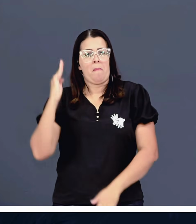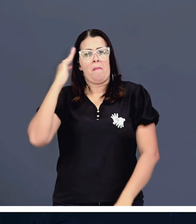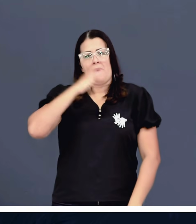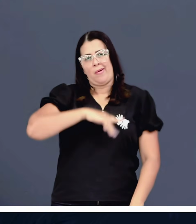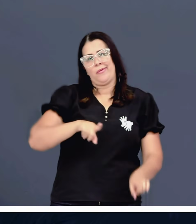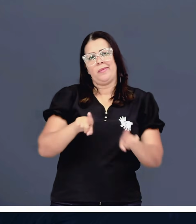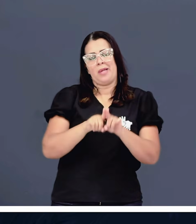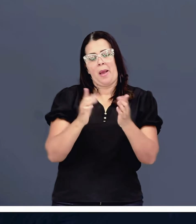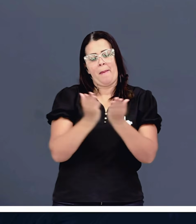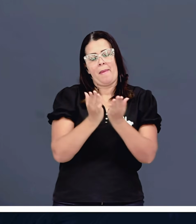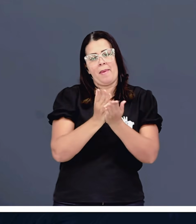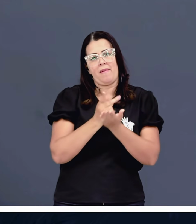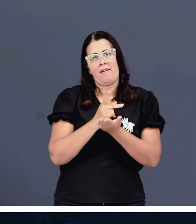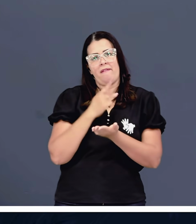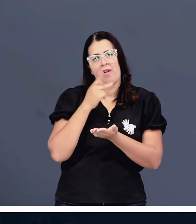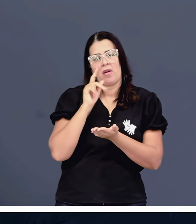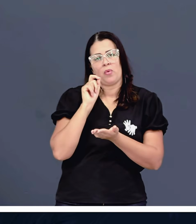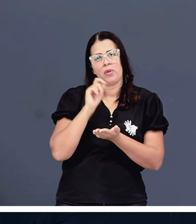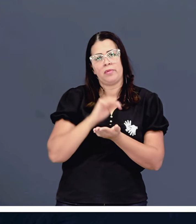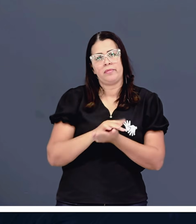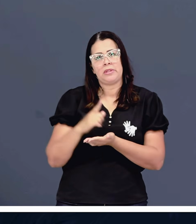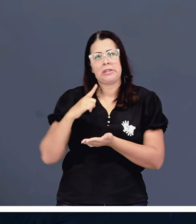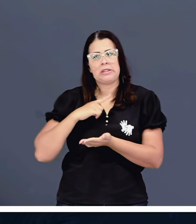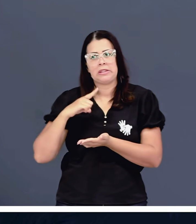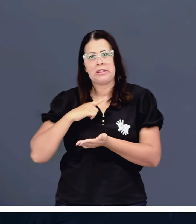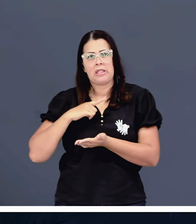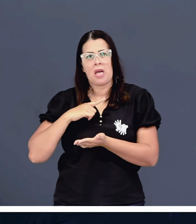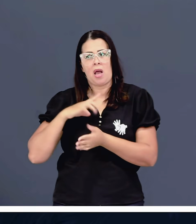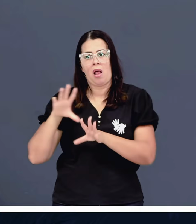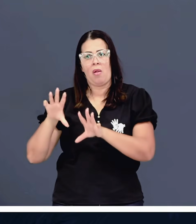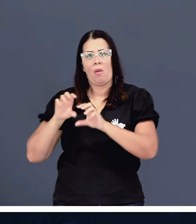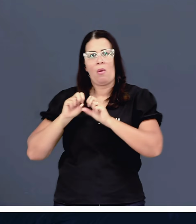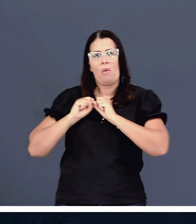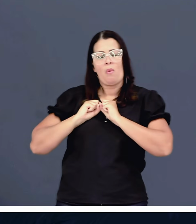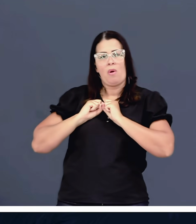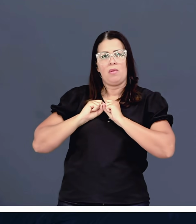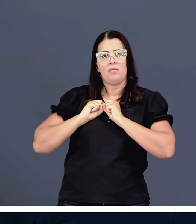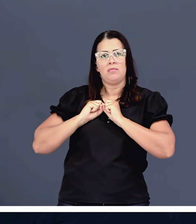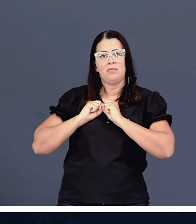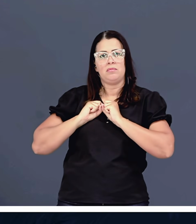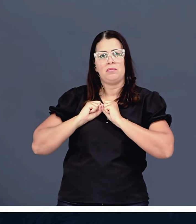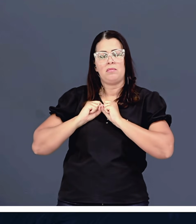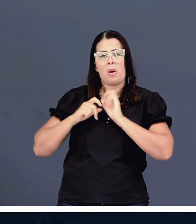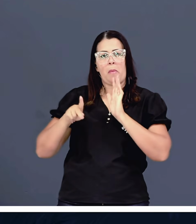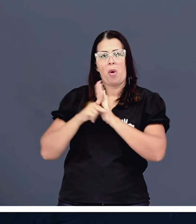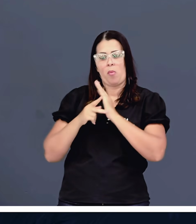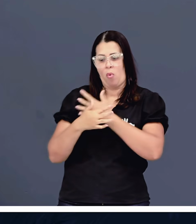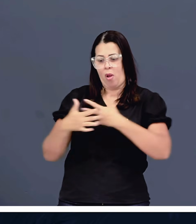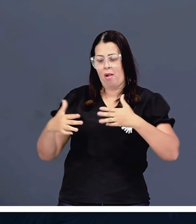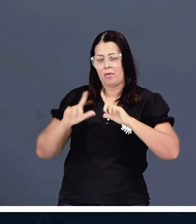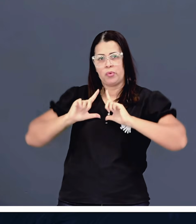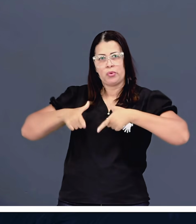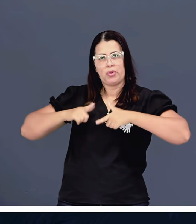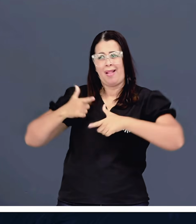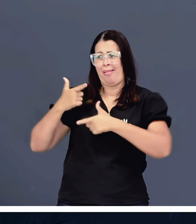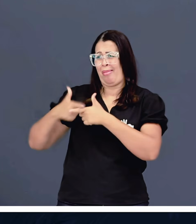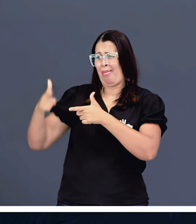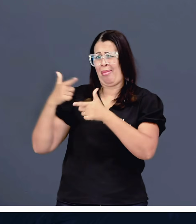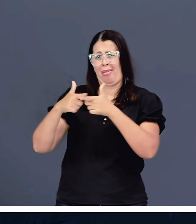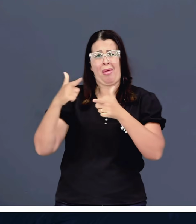e a palavra diz que eles tinham atraído para Israel muitos